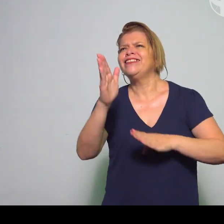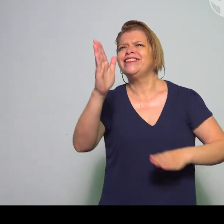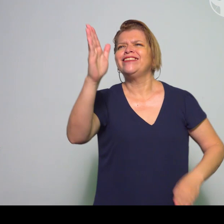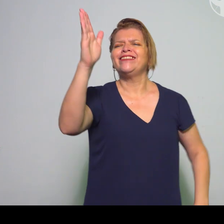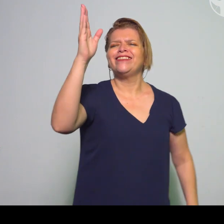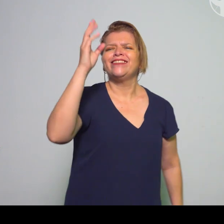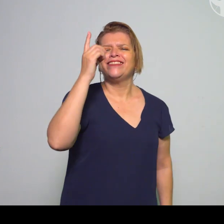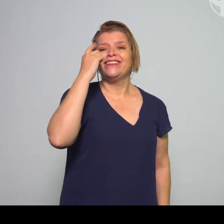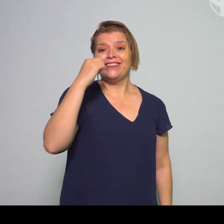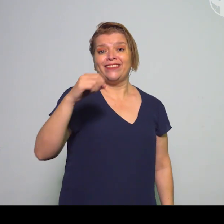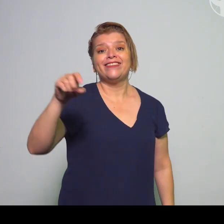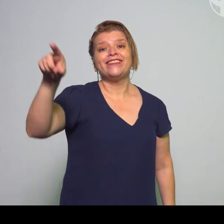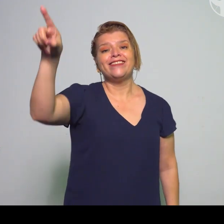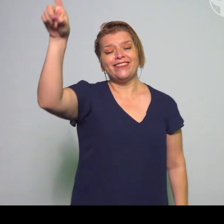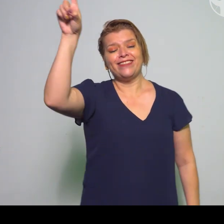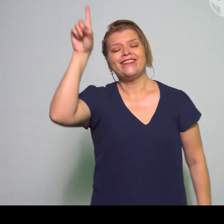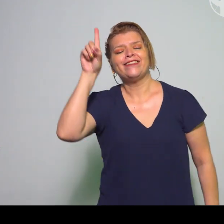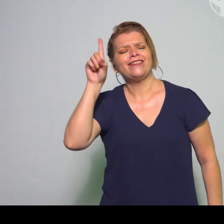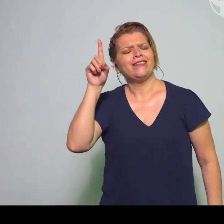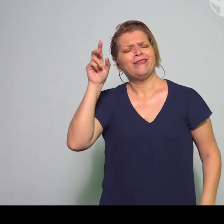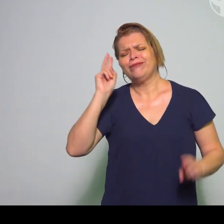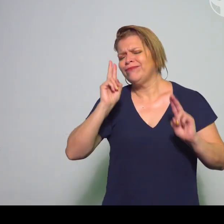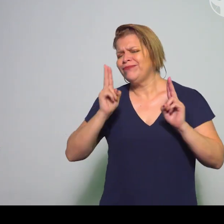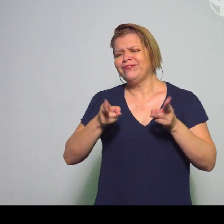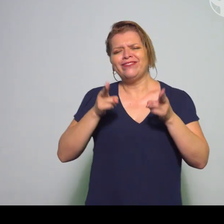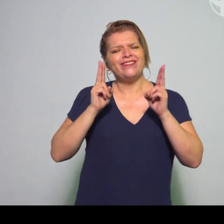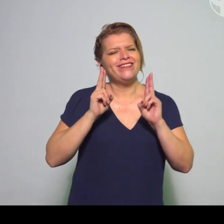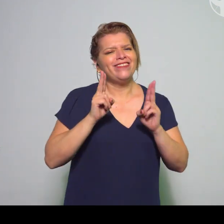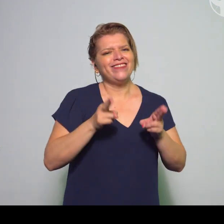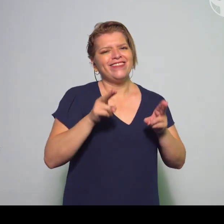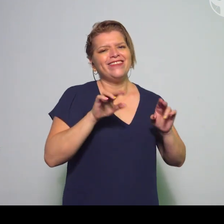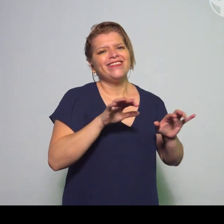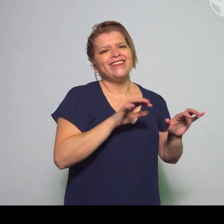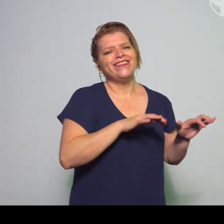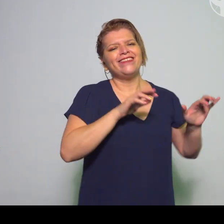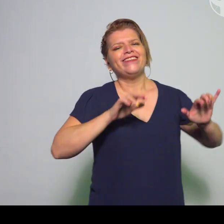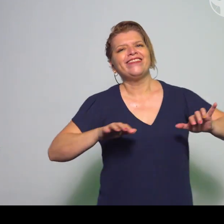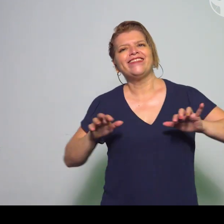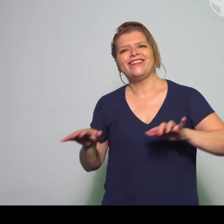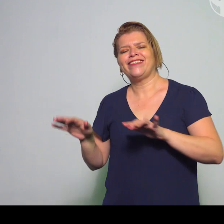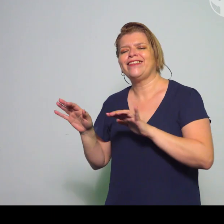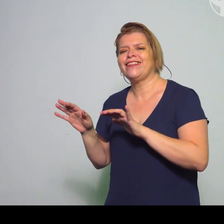permanecerás, tú siempre eres fiel.